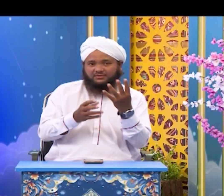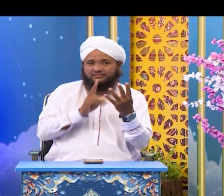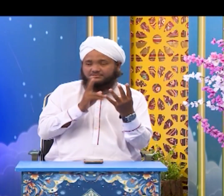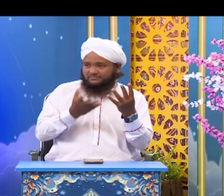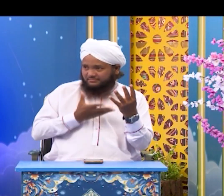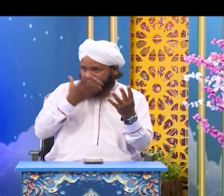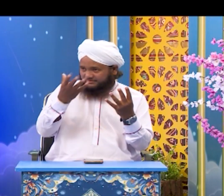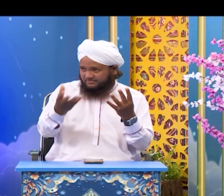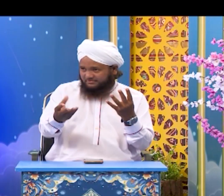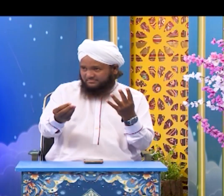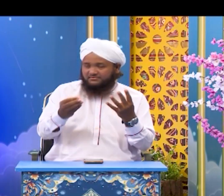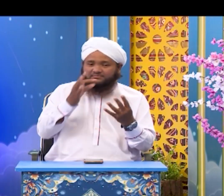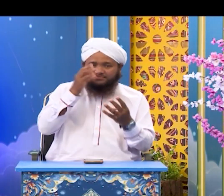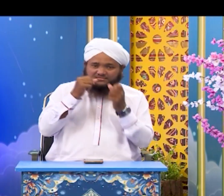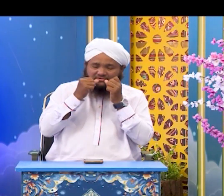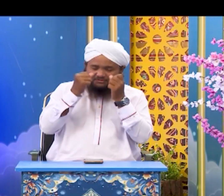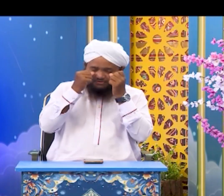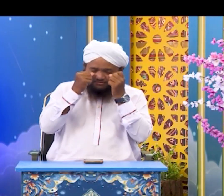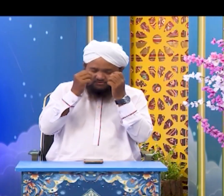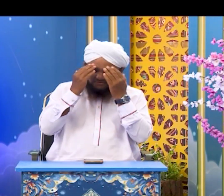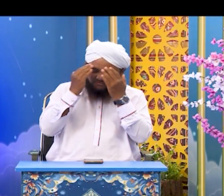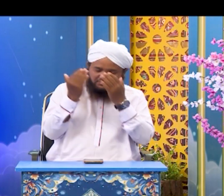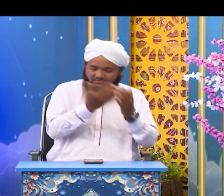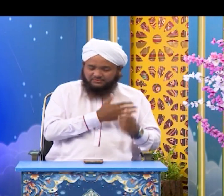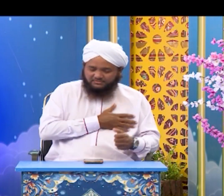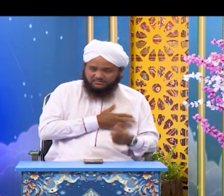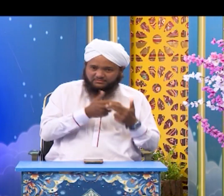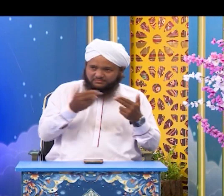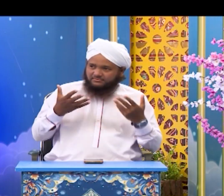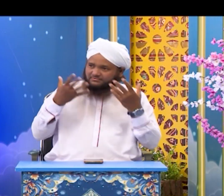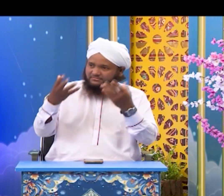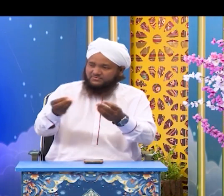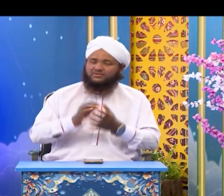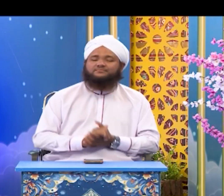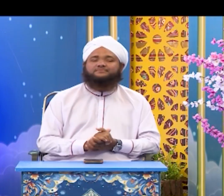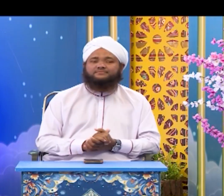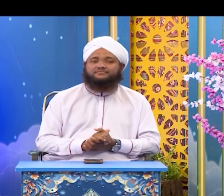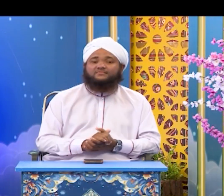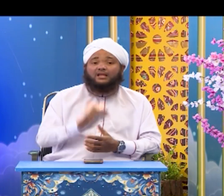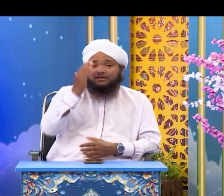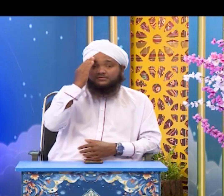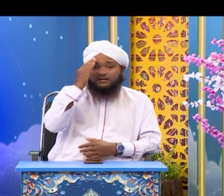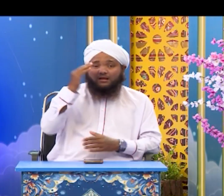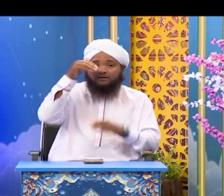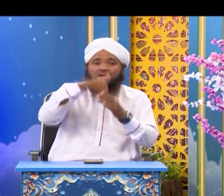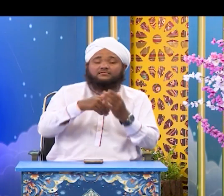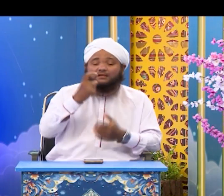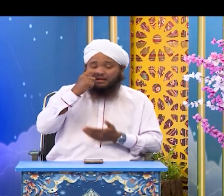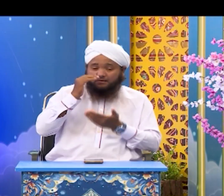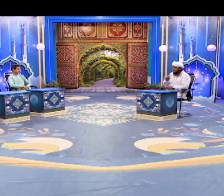اللہ تعالی علیہ وآلہ وصحبہ وسلم سنتے ہیں۔ چنانچہ اسلام میں بیٹیوں کا مقام و مرتبہ۔